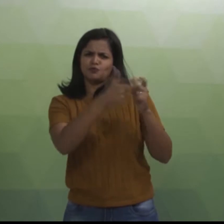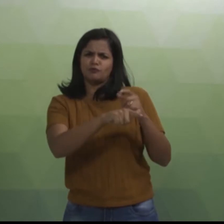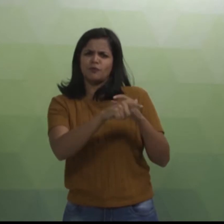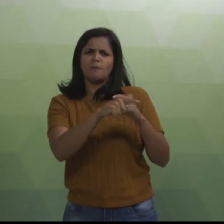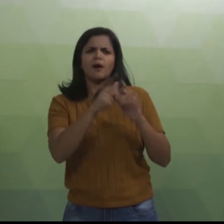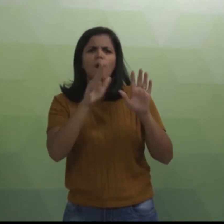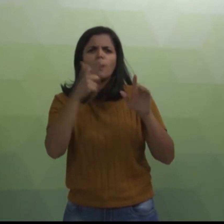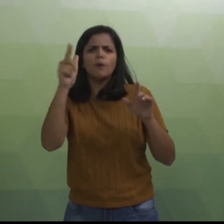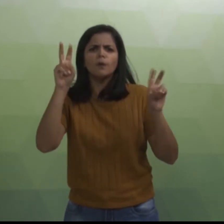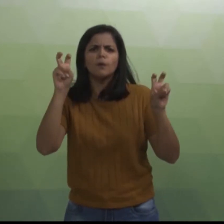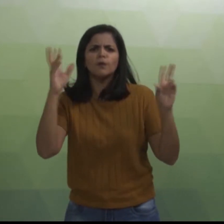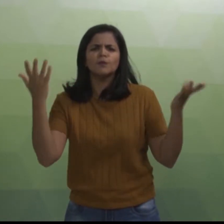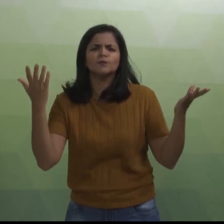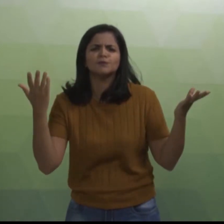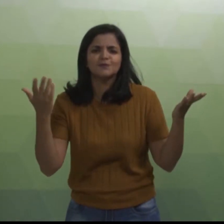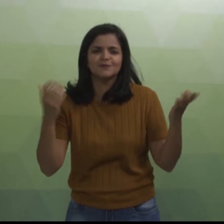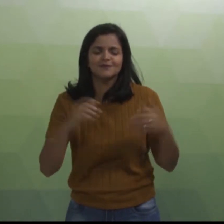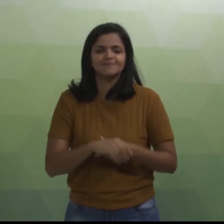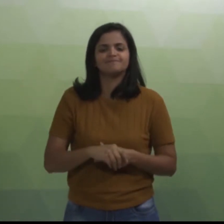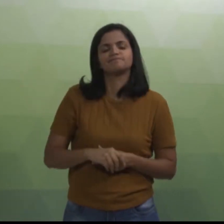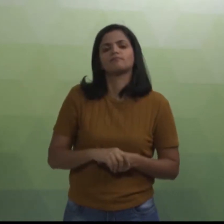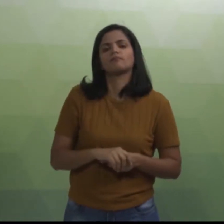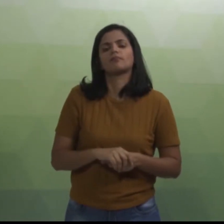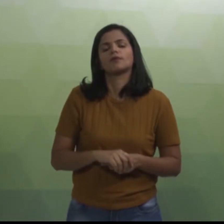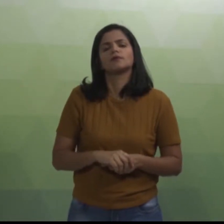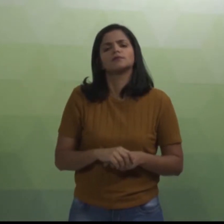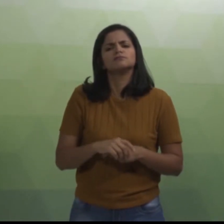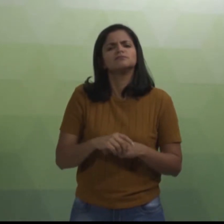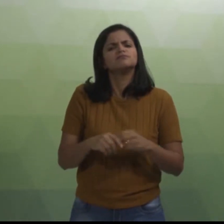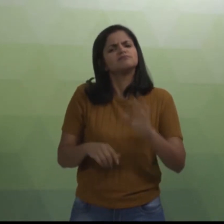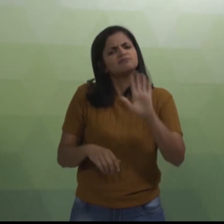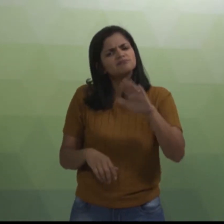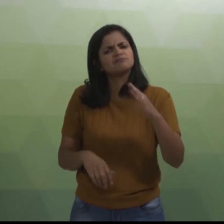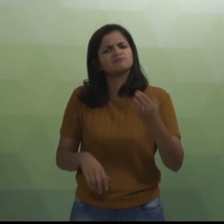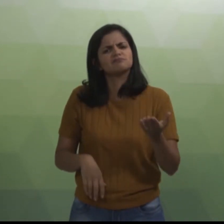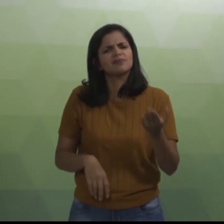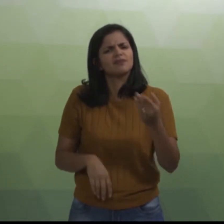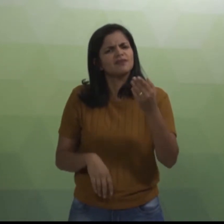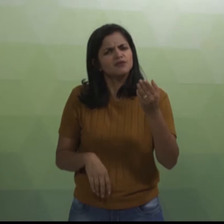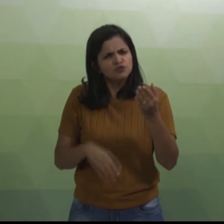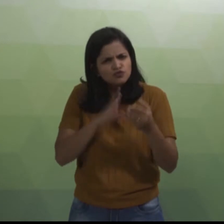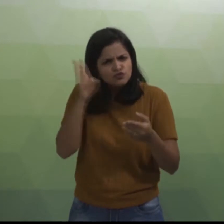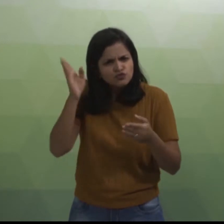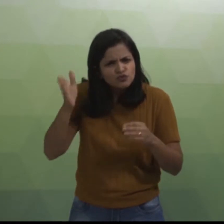ali? Você viu? Então, vai depender do assunto.